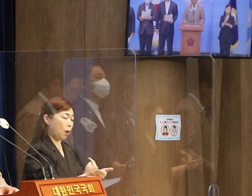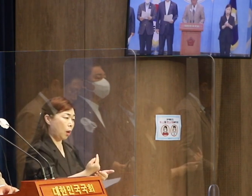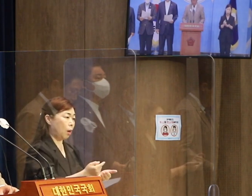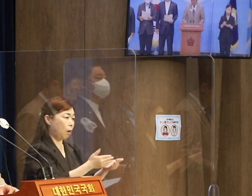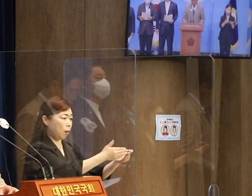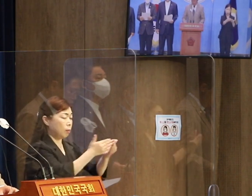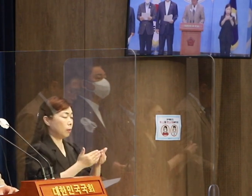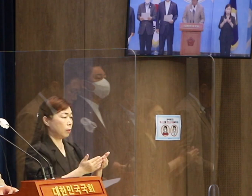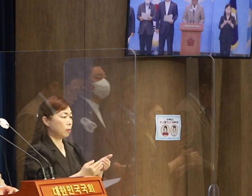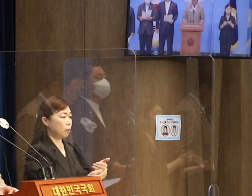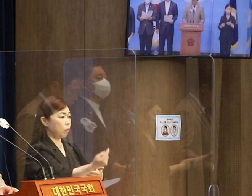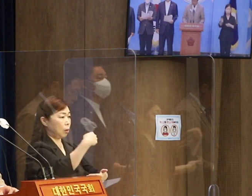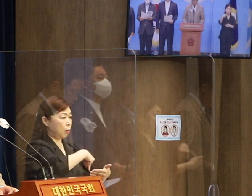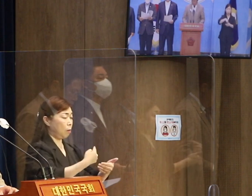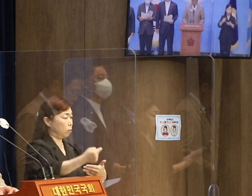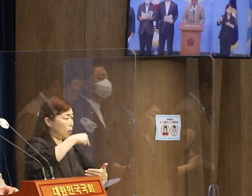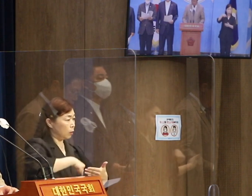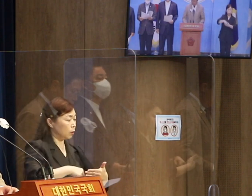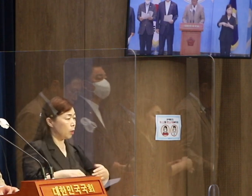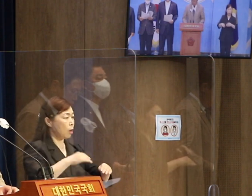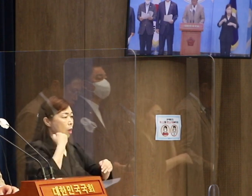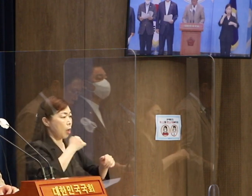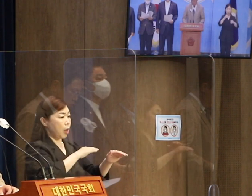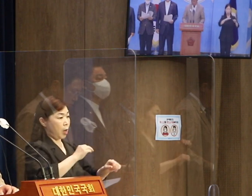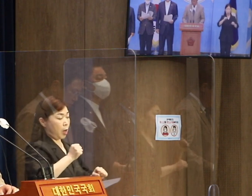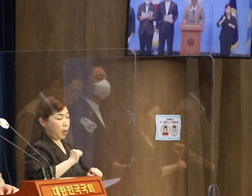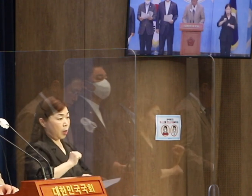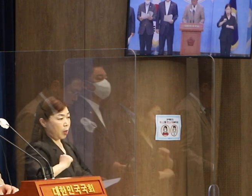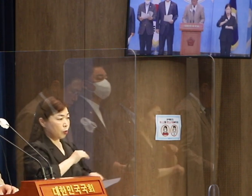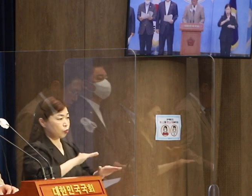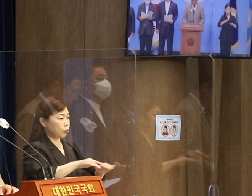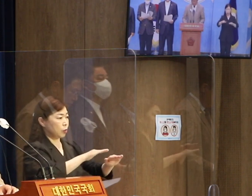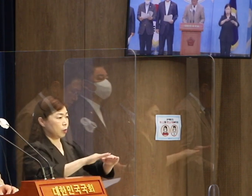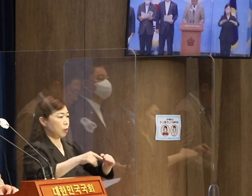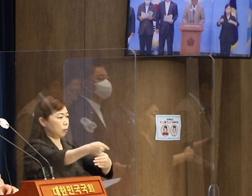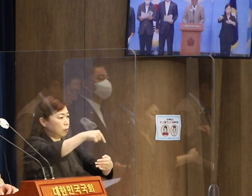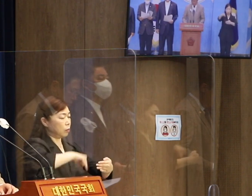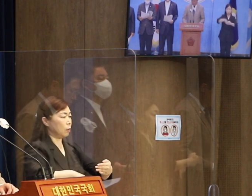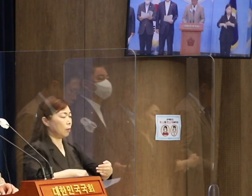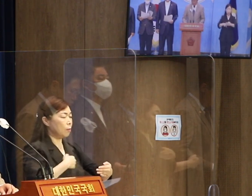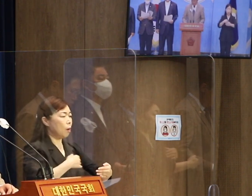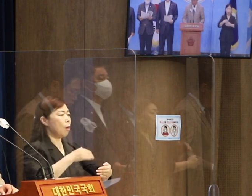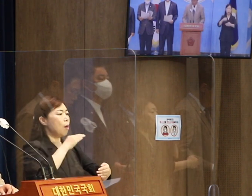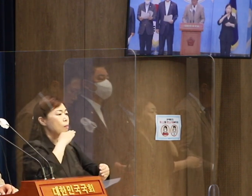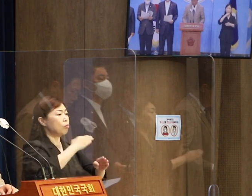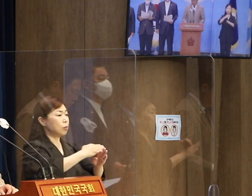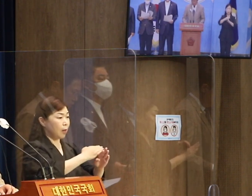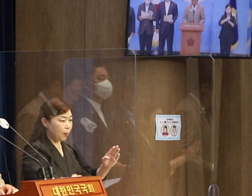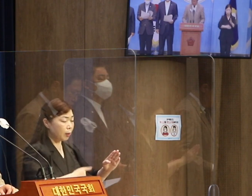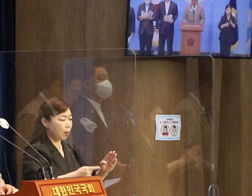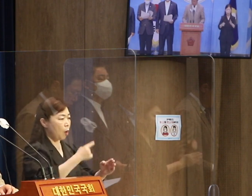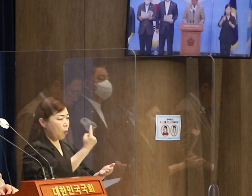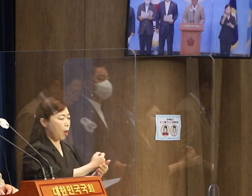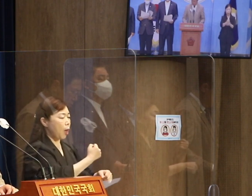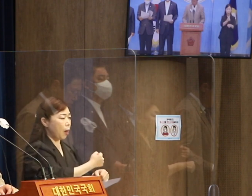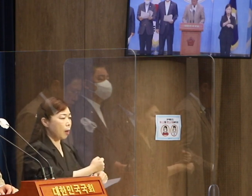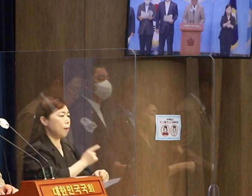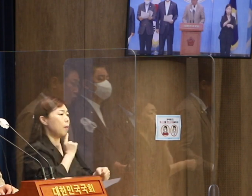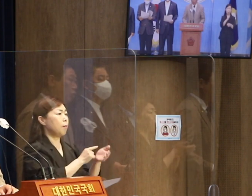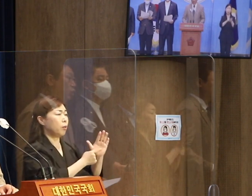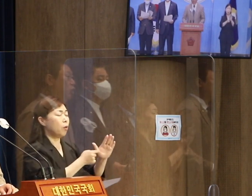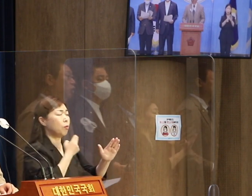해당 선박은 우리 해군 통제에 불응하고 귀순 의사를 표시하지 않은 채 북쪽과 남서쪽